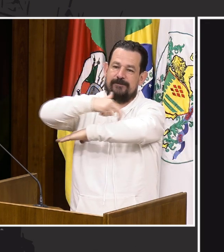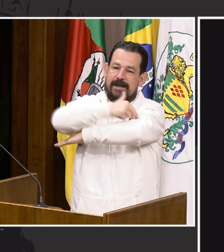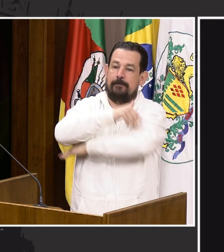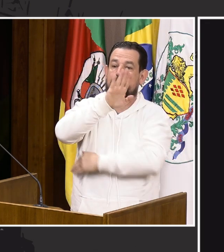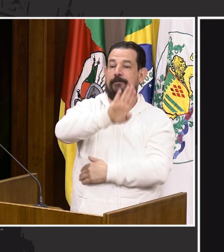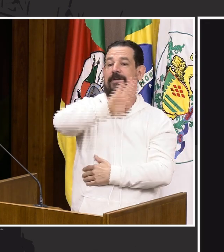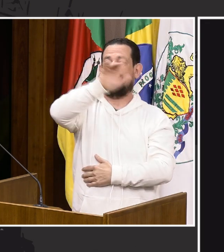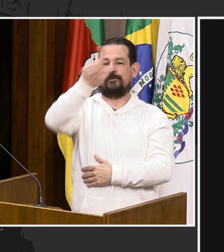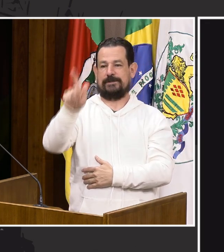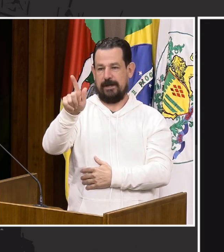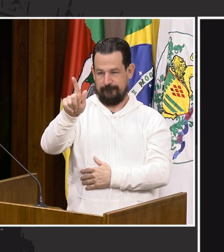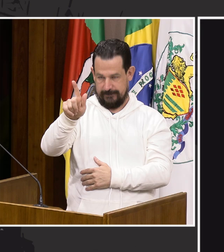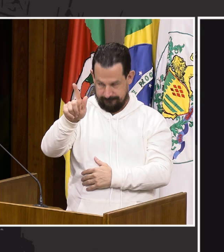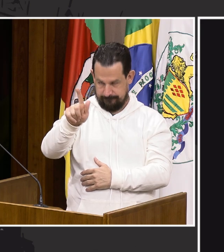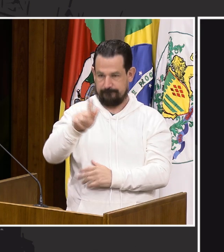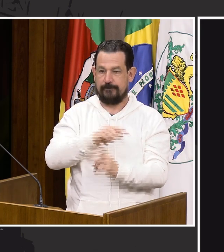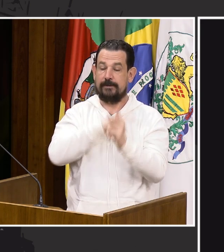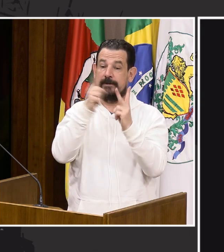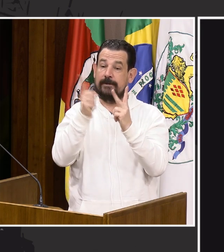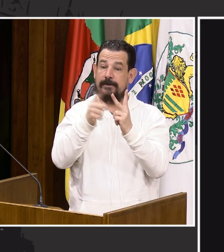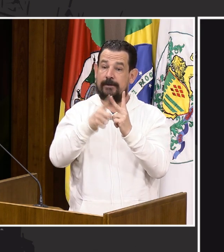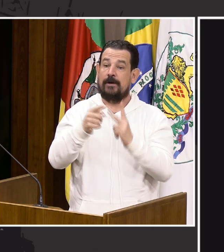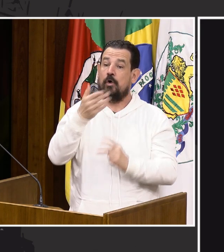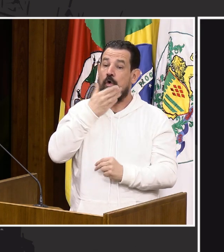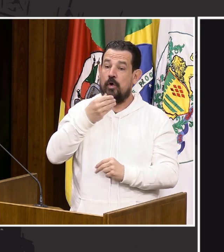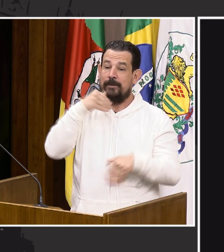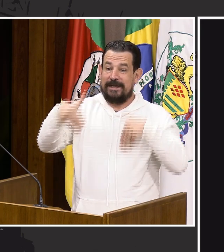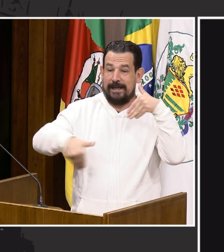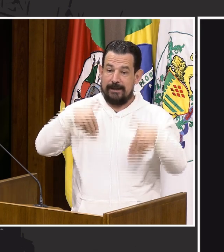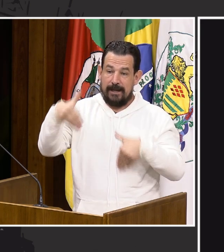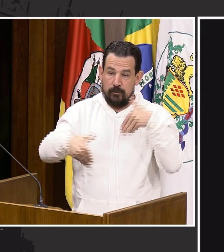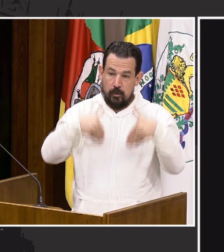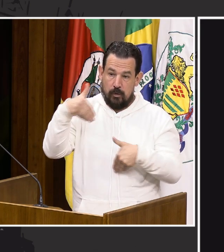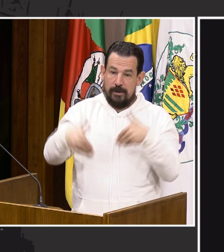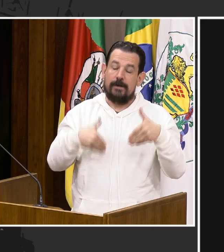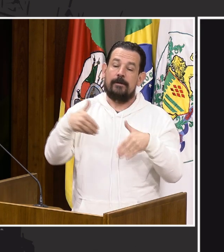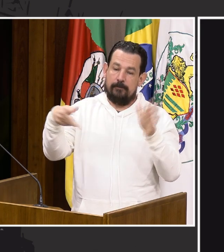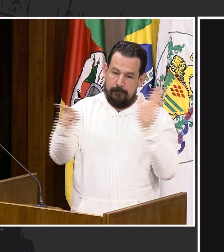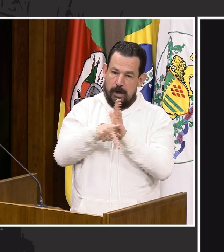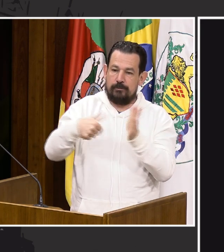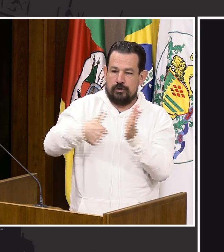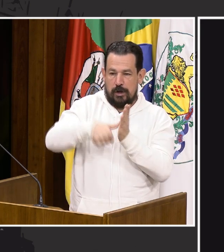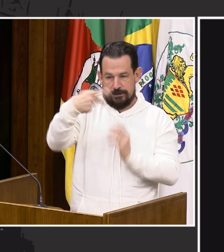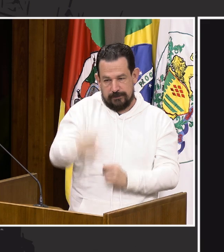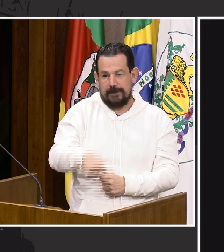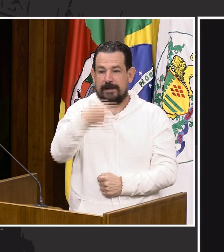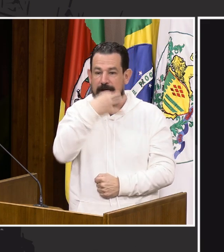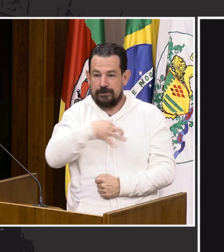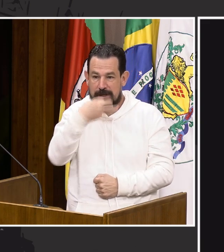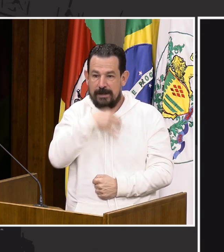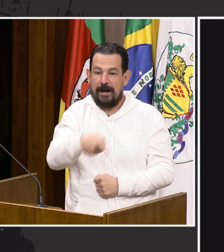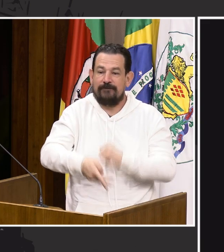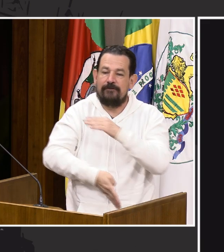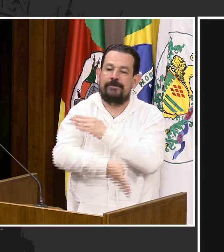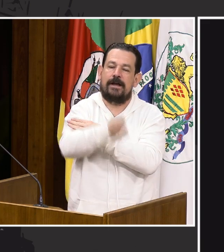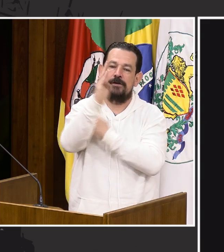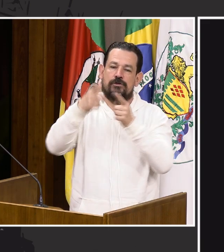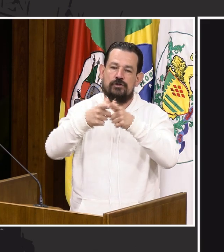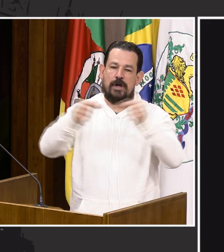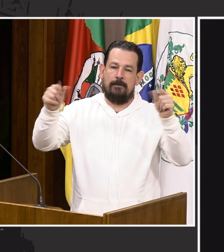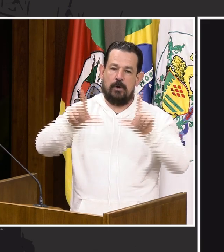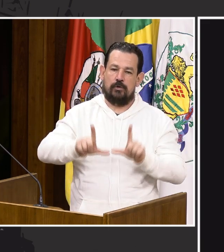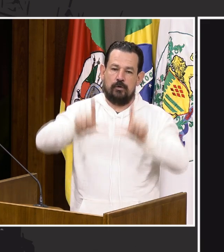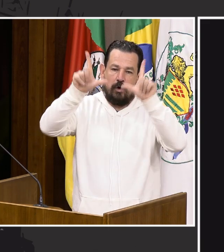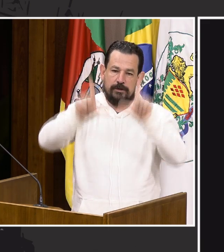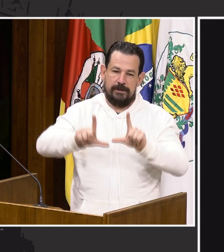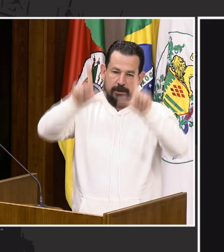a Yasmin, ela mora em Bento Gonçalves, ela foi a primeira majestade ali na FENAVINHO, E o nadador Kelvin também, que é